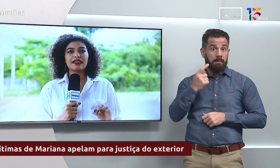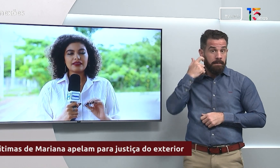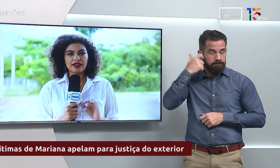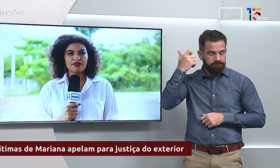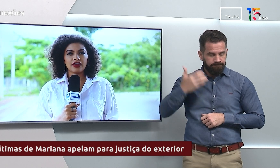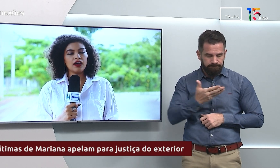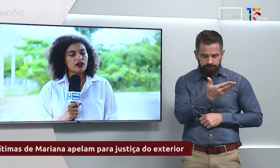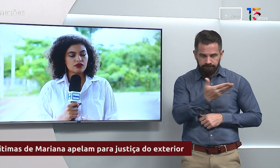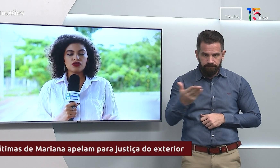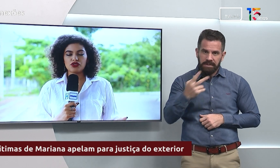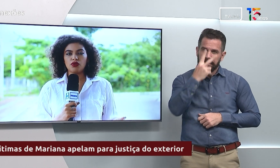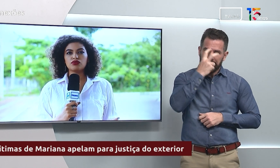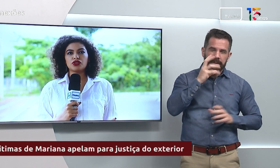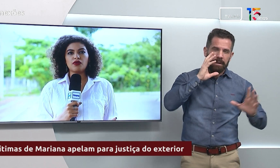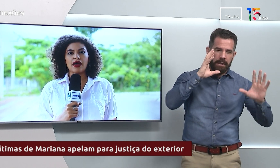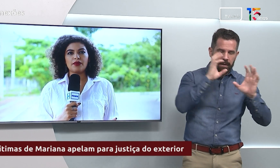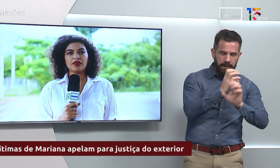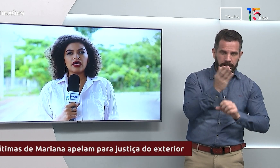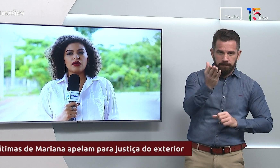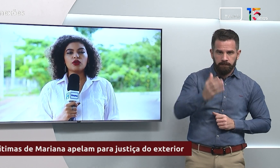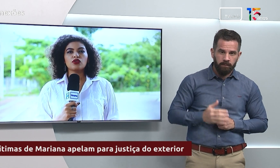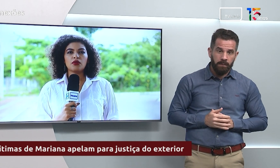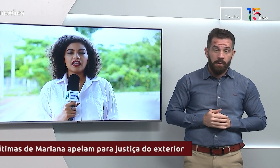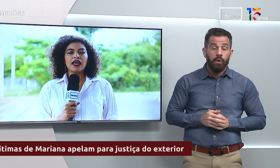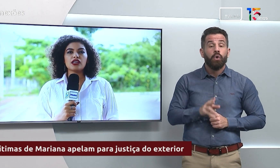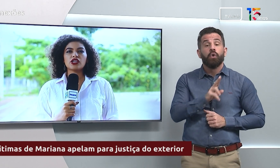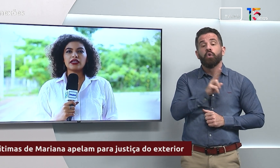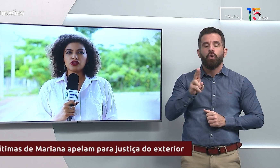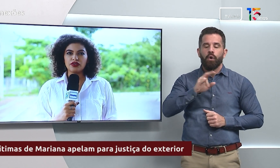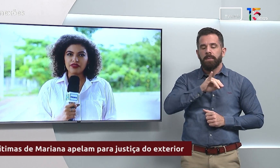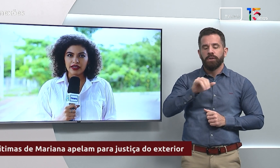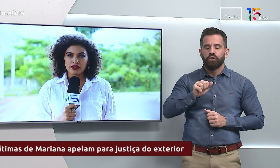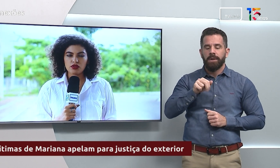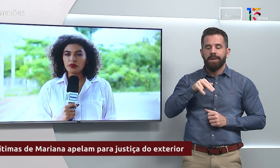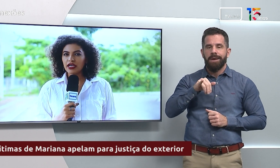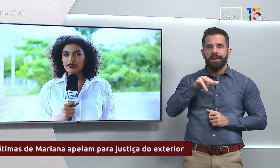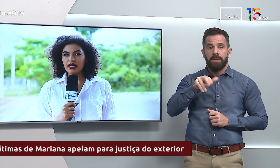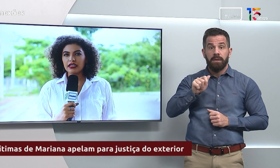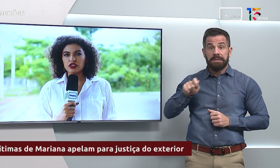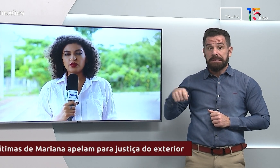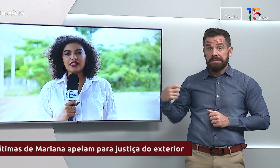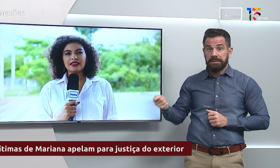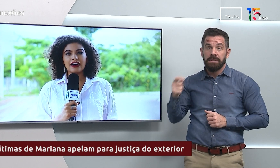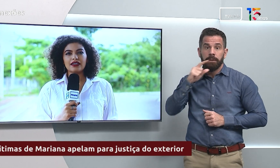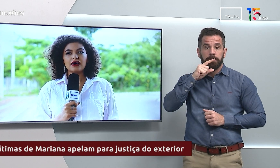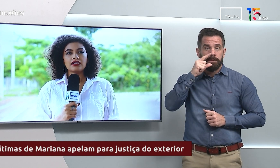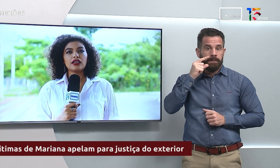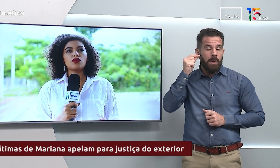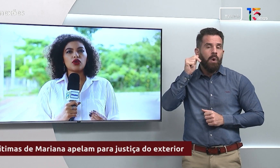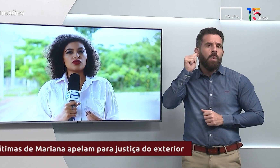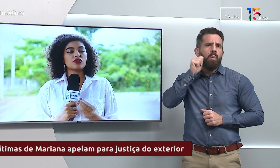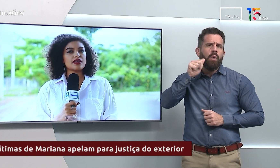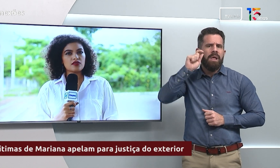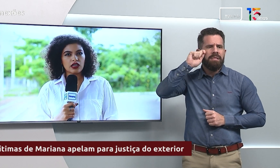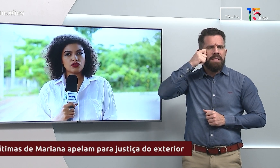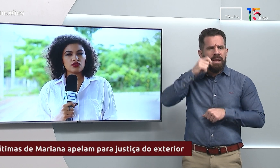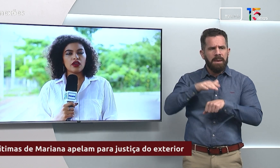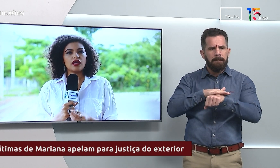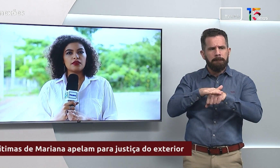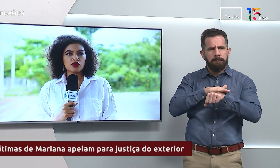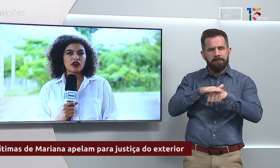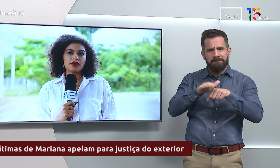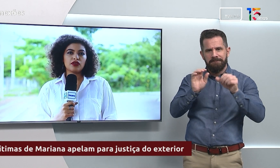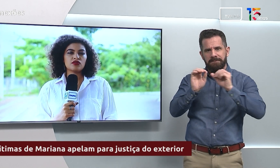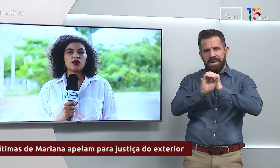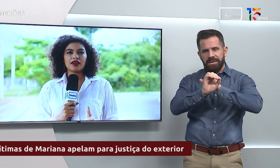me descrever antes de continuar. Meu nome é Janaína de Oliveira, sou uma mulher negra de pele clara, tenho olhos castanhos